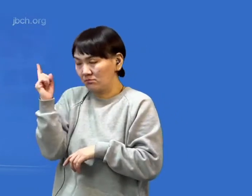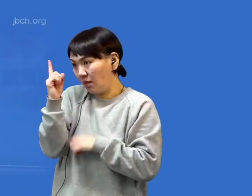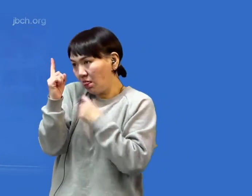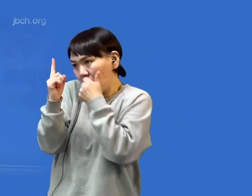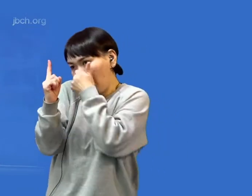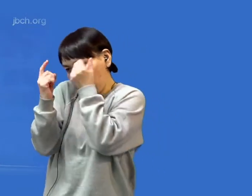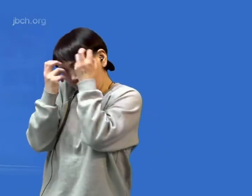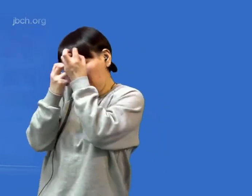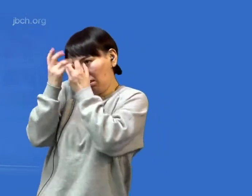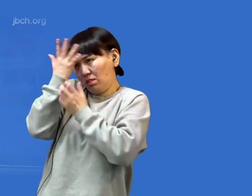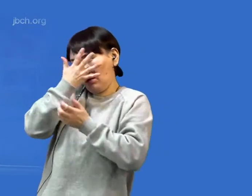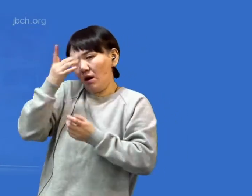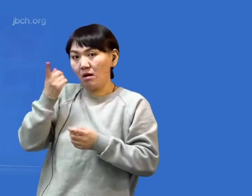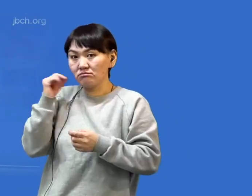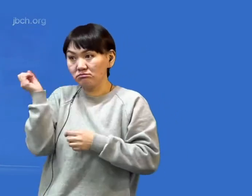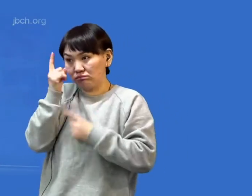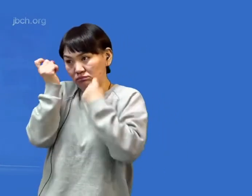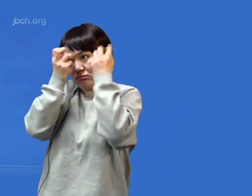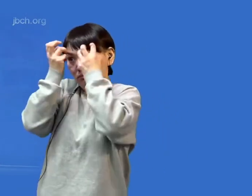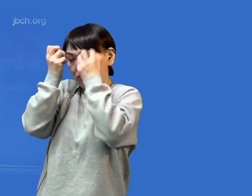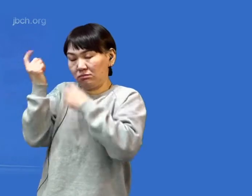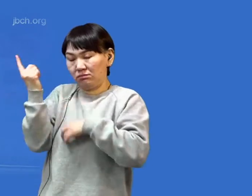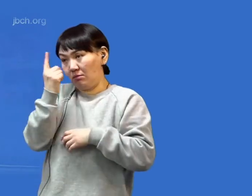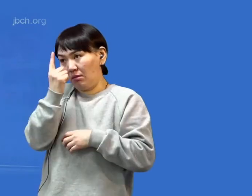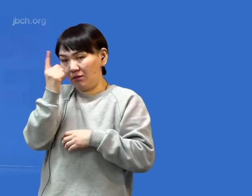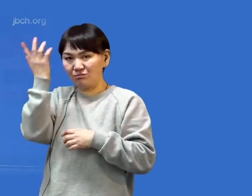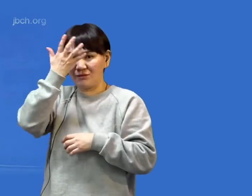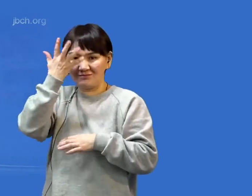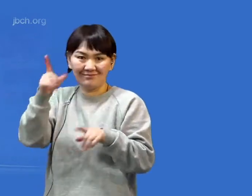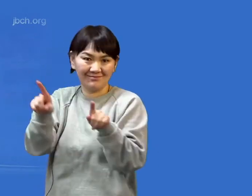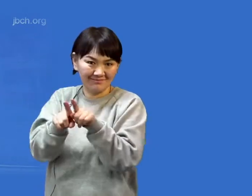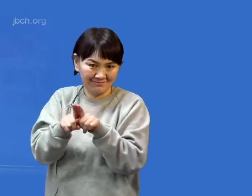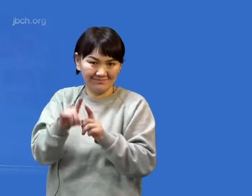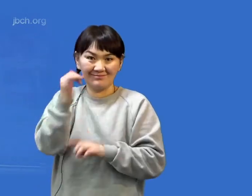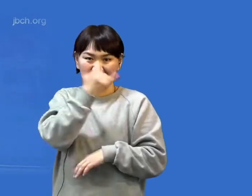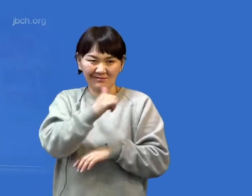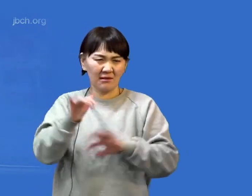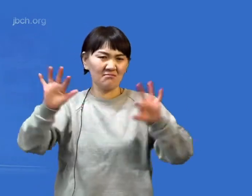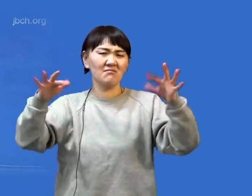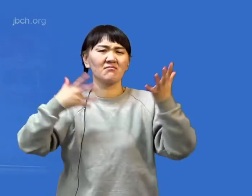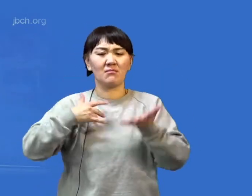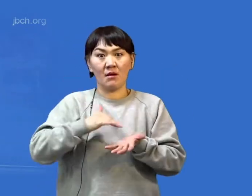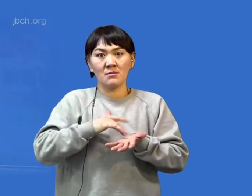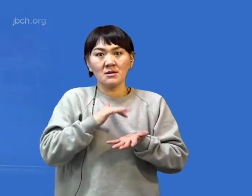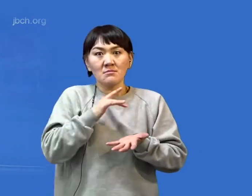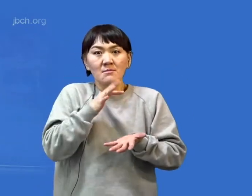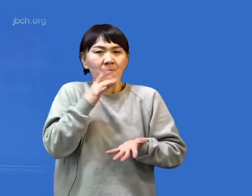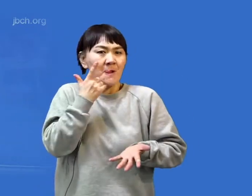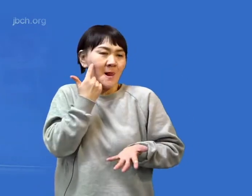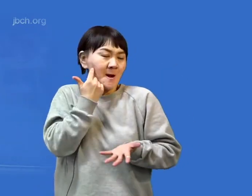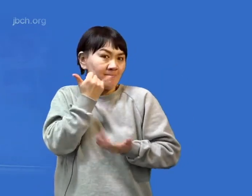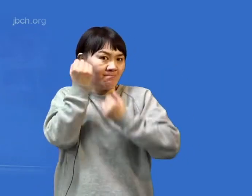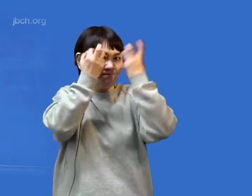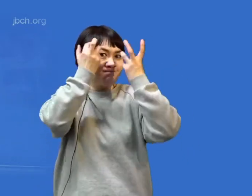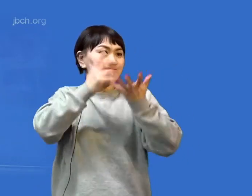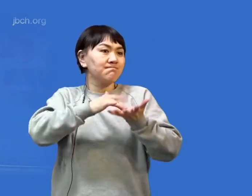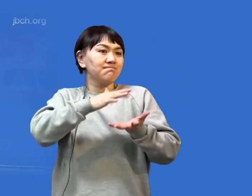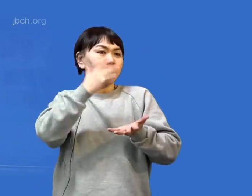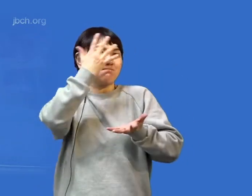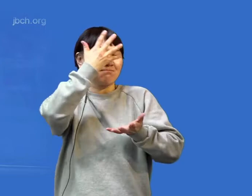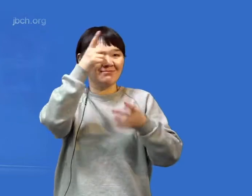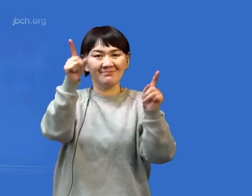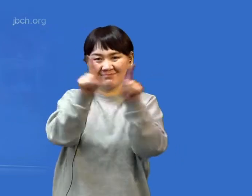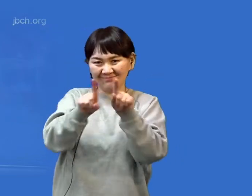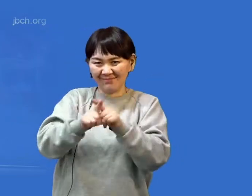байна. За алдар тэгээ ирэх мэдэл энэ ертөнцийн олон